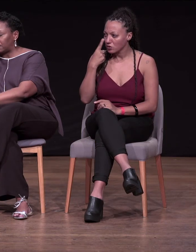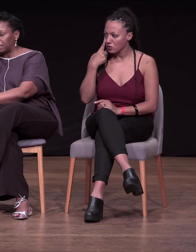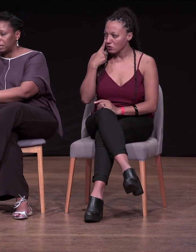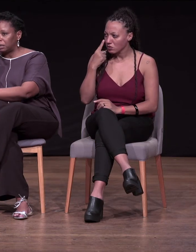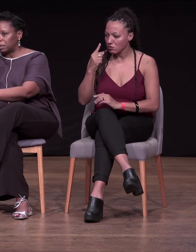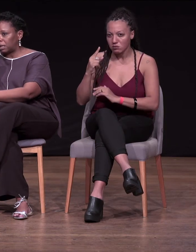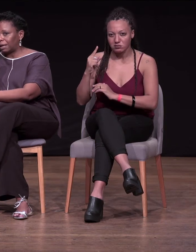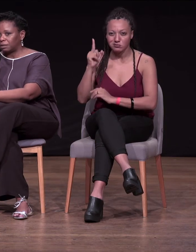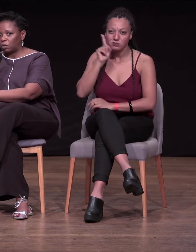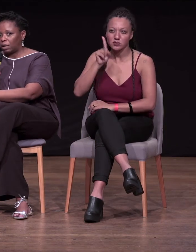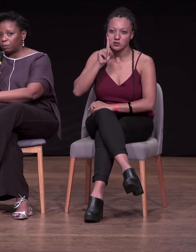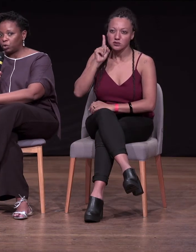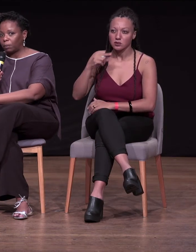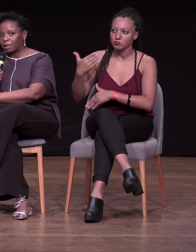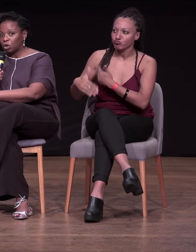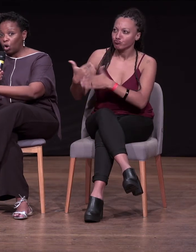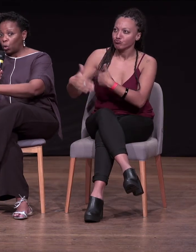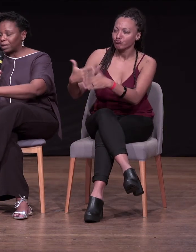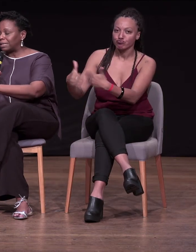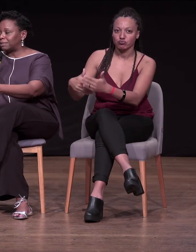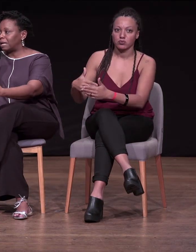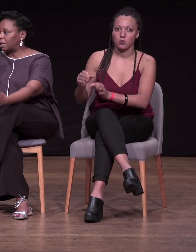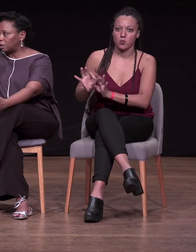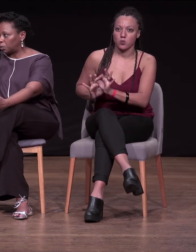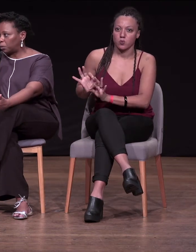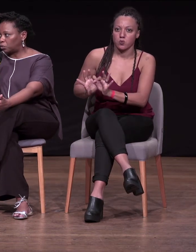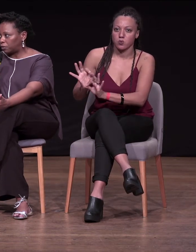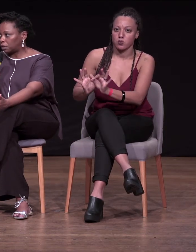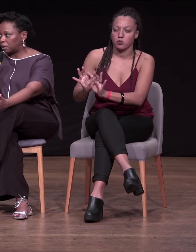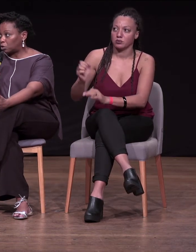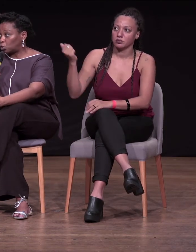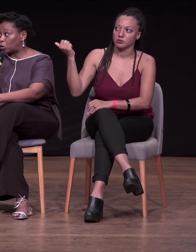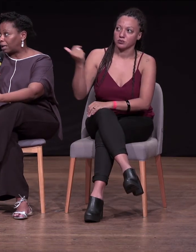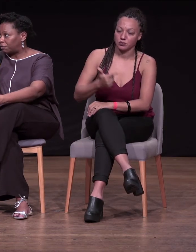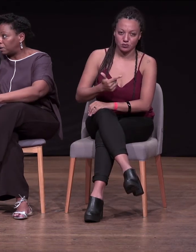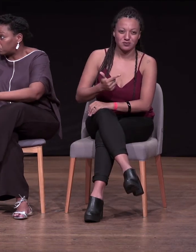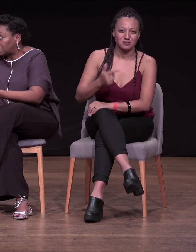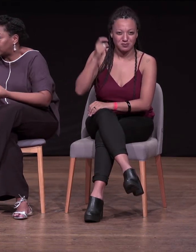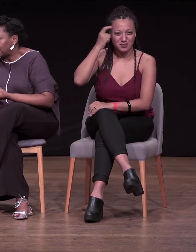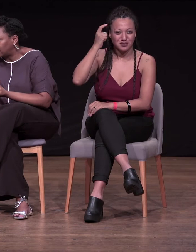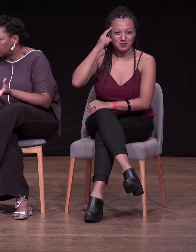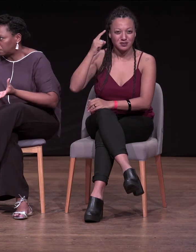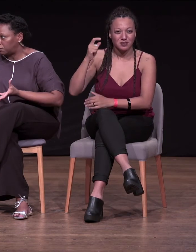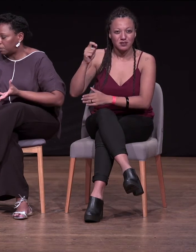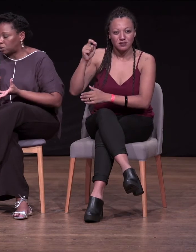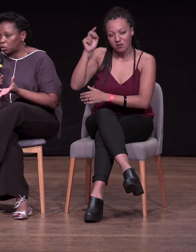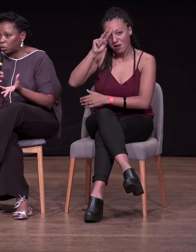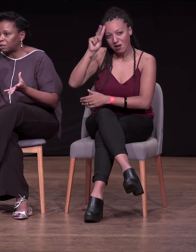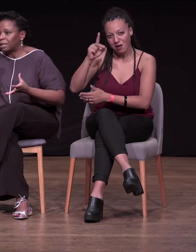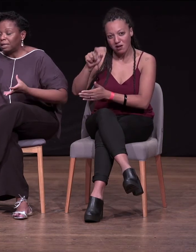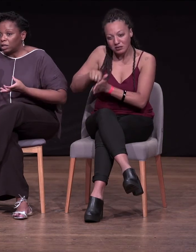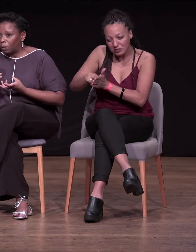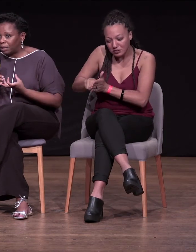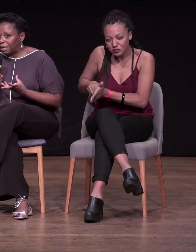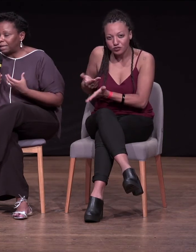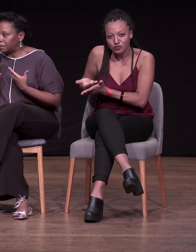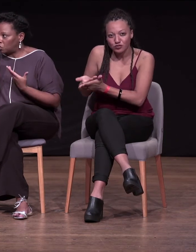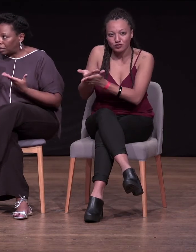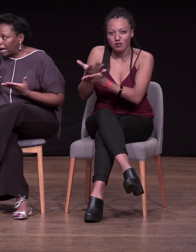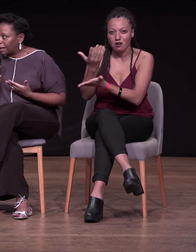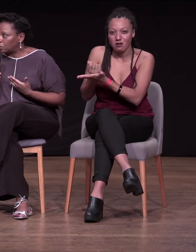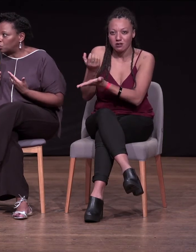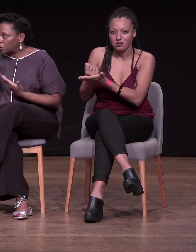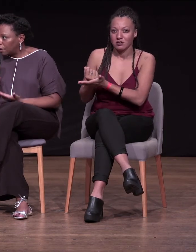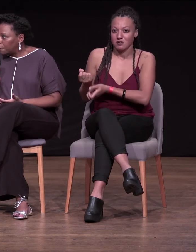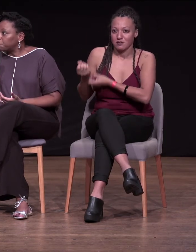produção americana, e você tem razão, ela é muito mais organizada do ponto de vista da historiografia, você acessa as informações, tem uma riqueza